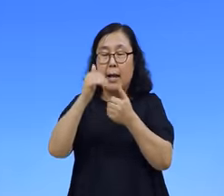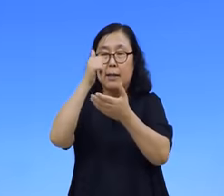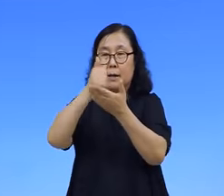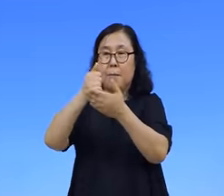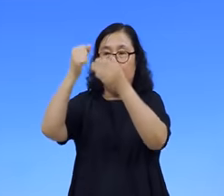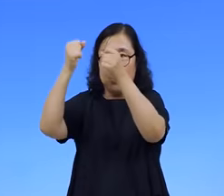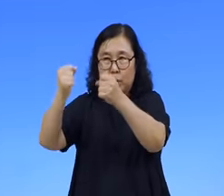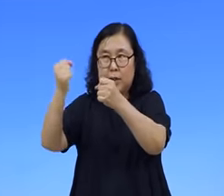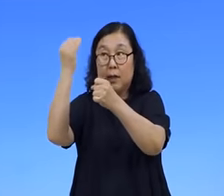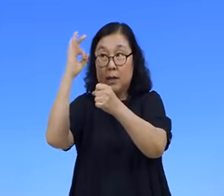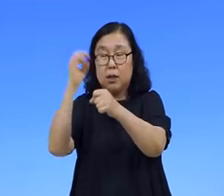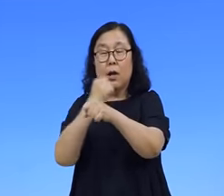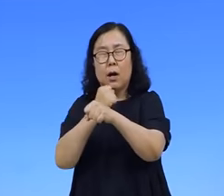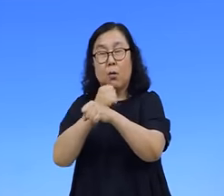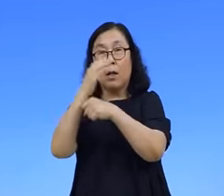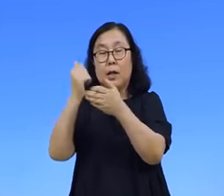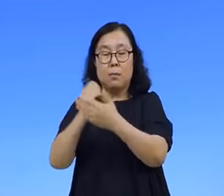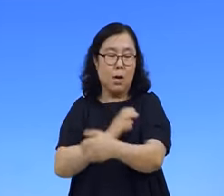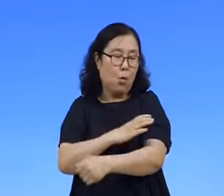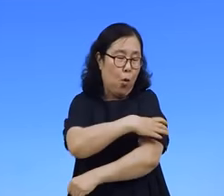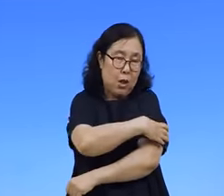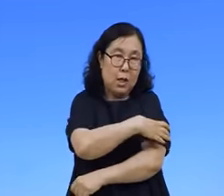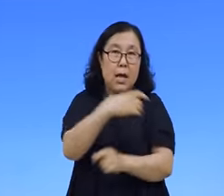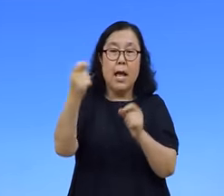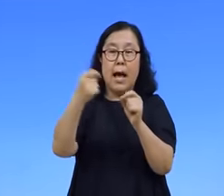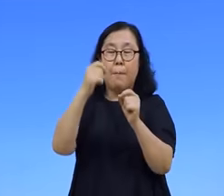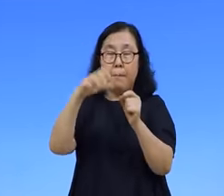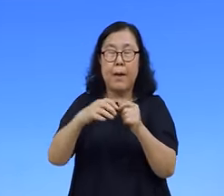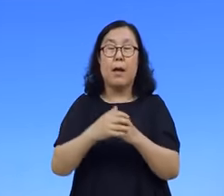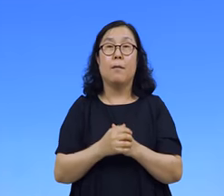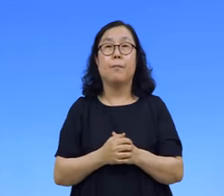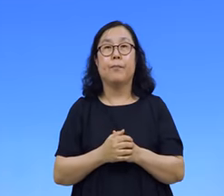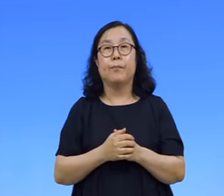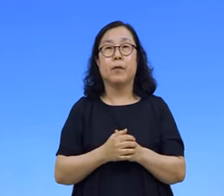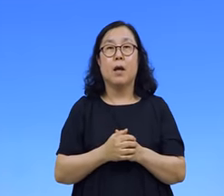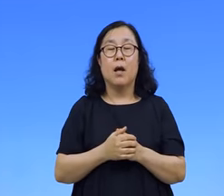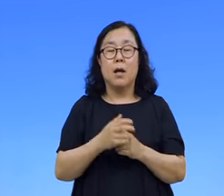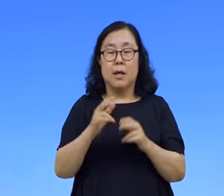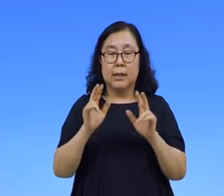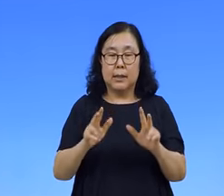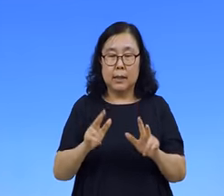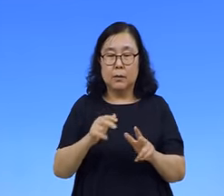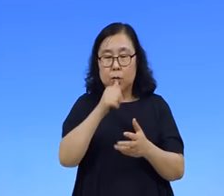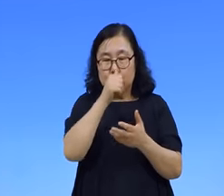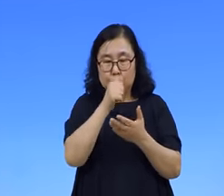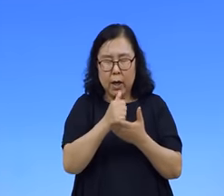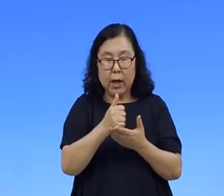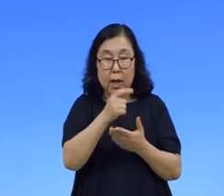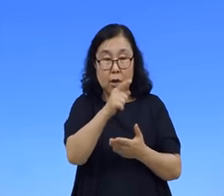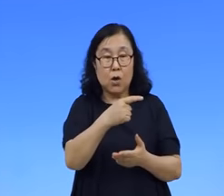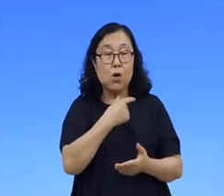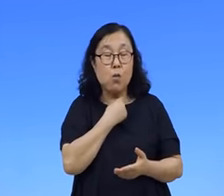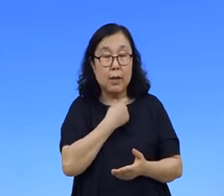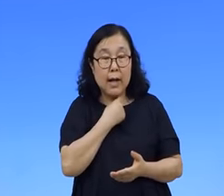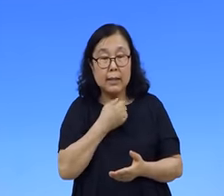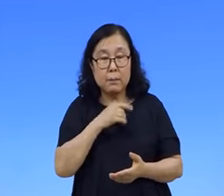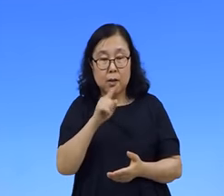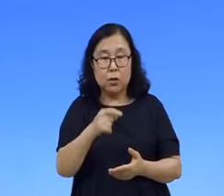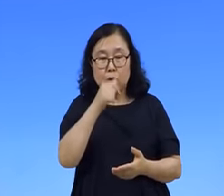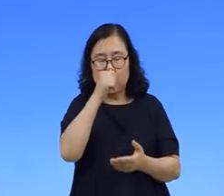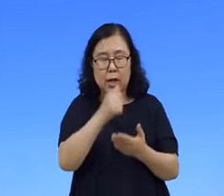우리가 인정해 드리면서 그분의 권위 앞에 지금 죄가 너를 원하나 너는